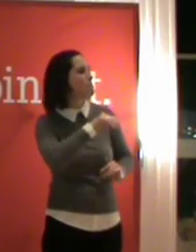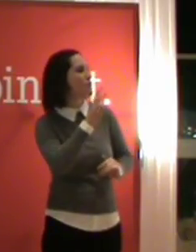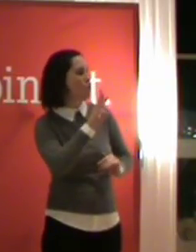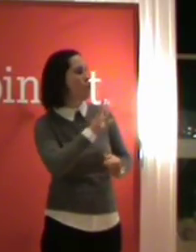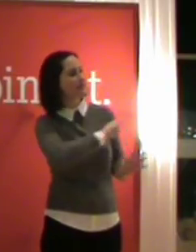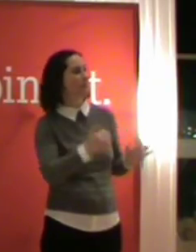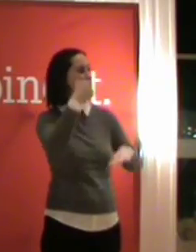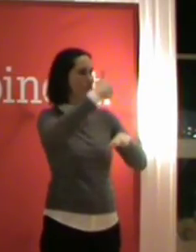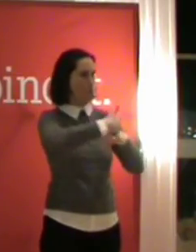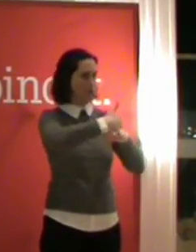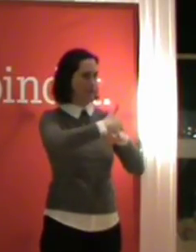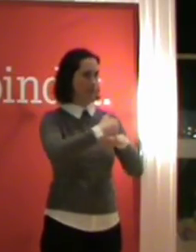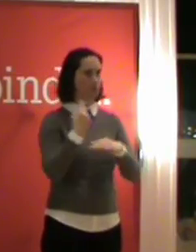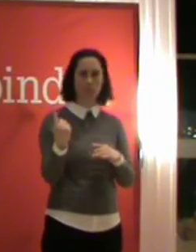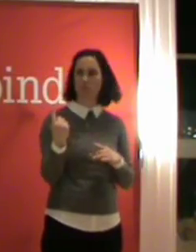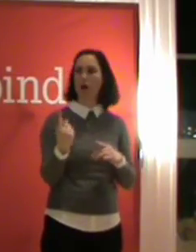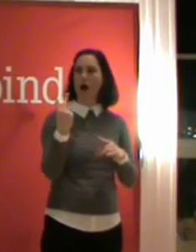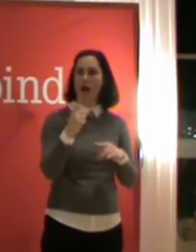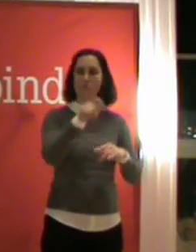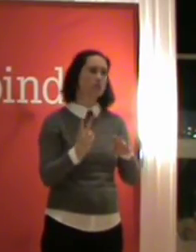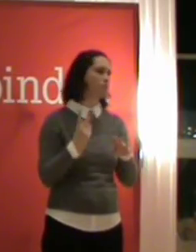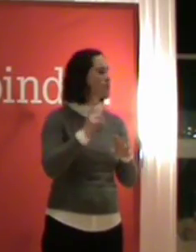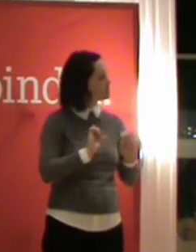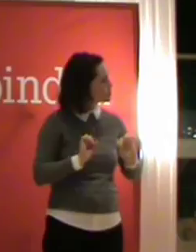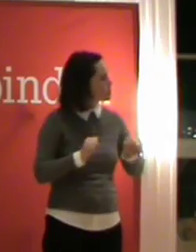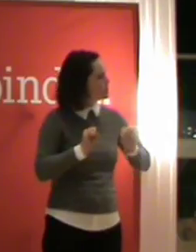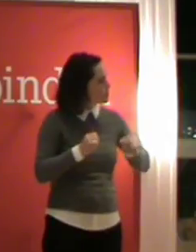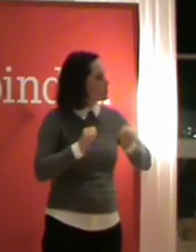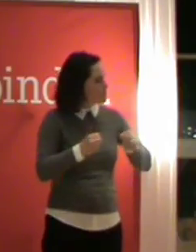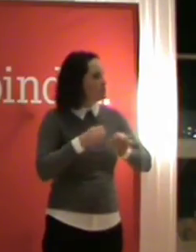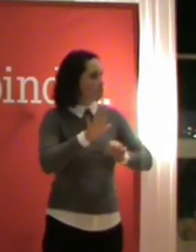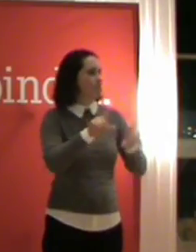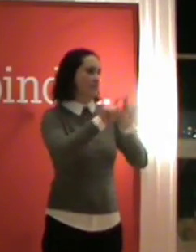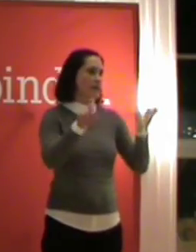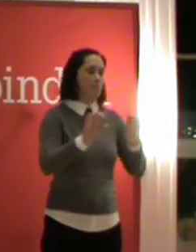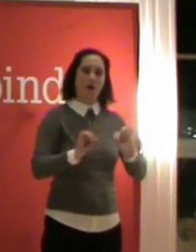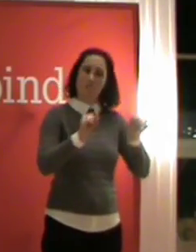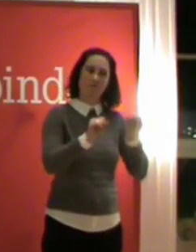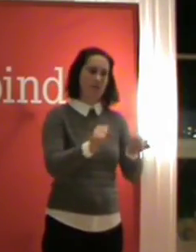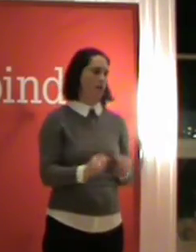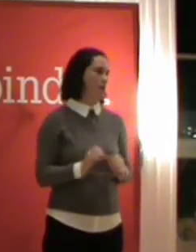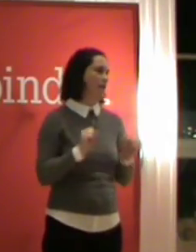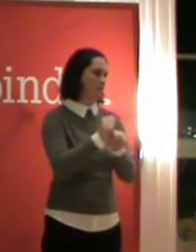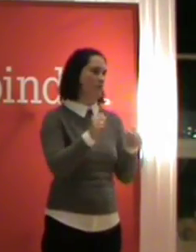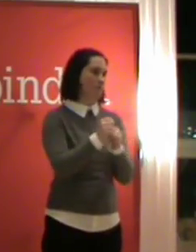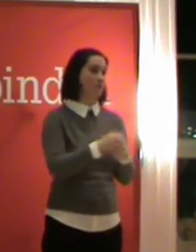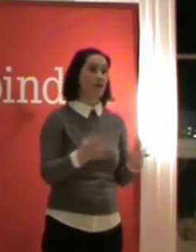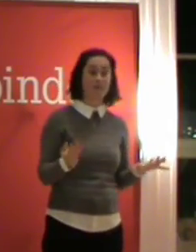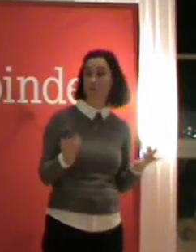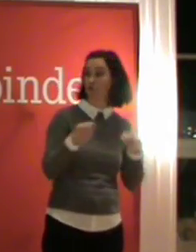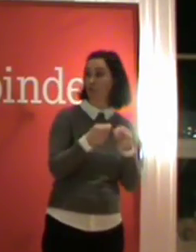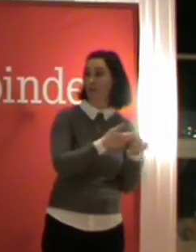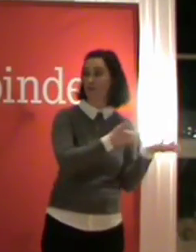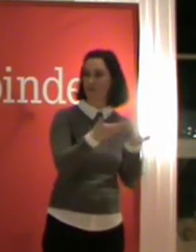und einem Vertreter, der unermüdlich für sein Anliegen unterwegs ist. Seien Sie gespannt auf die